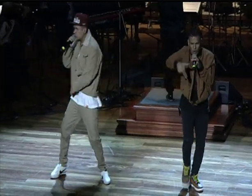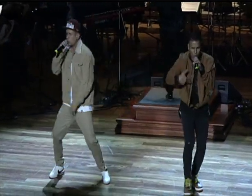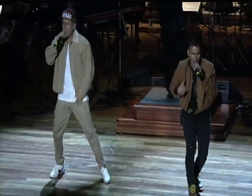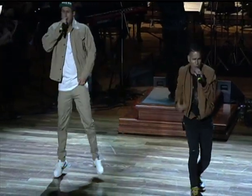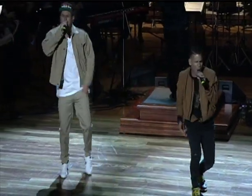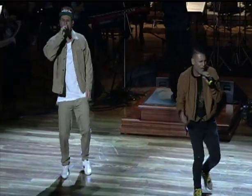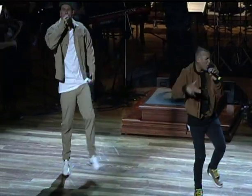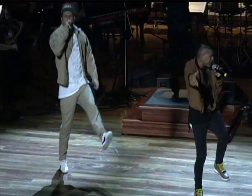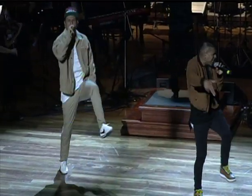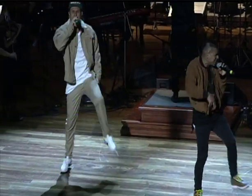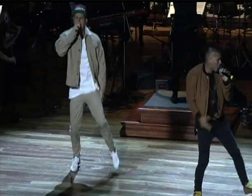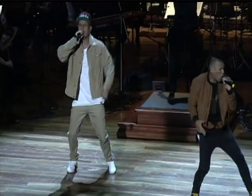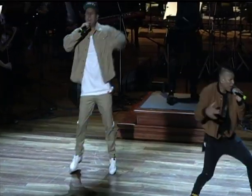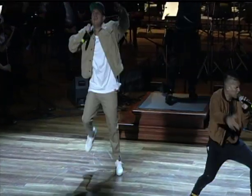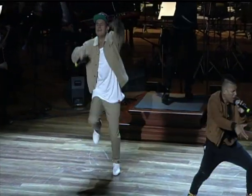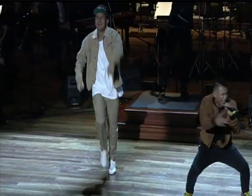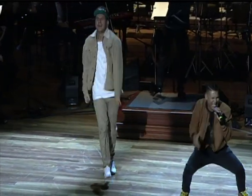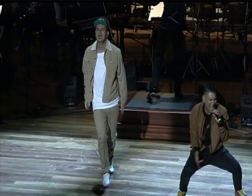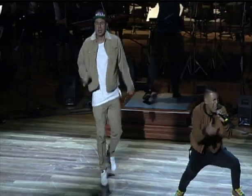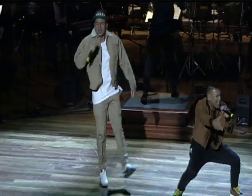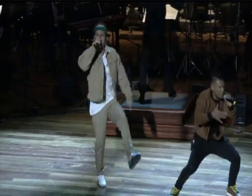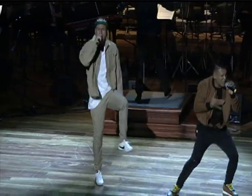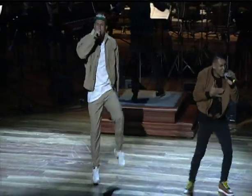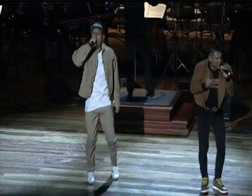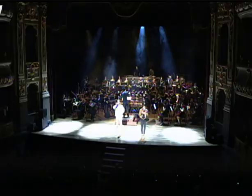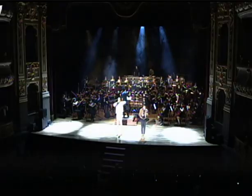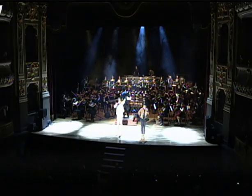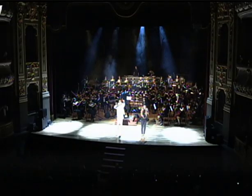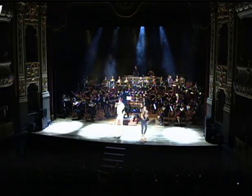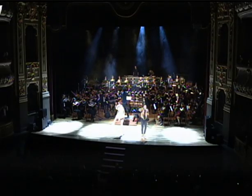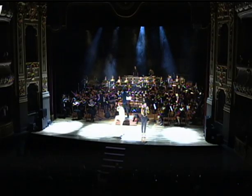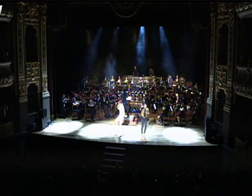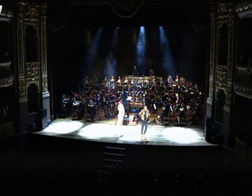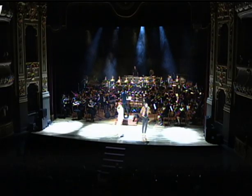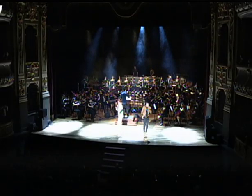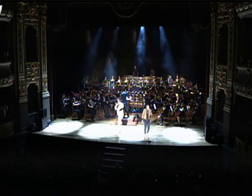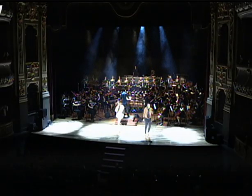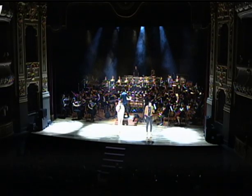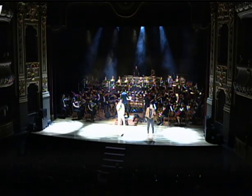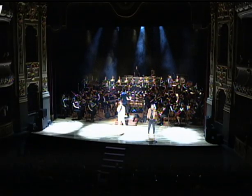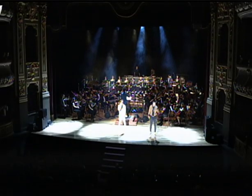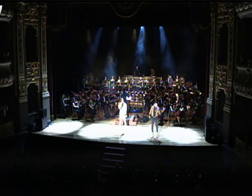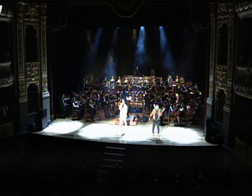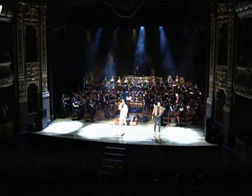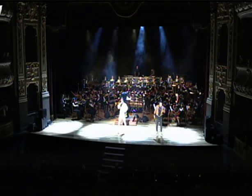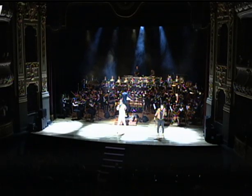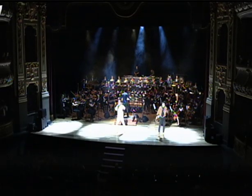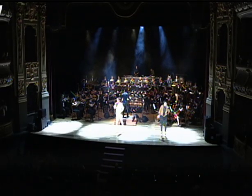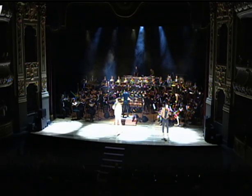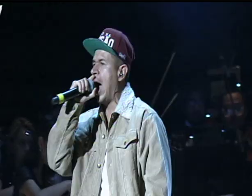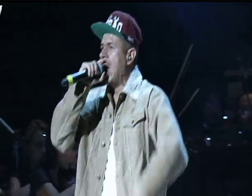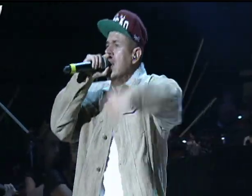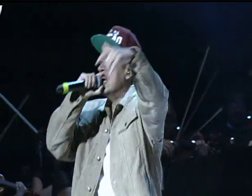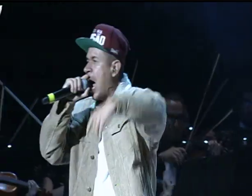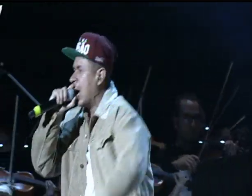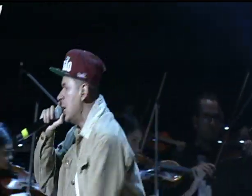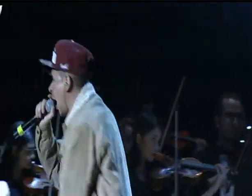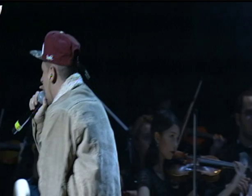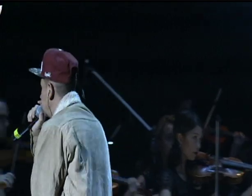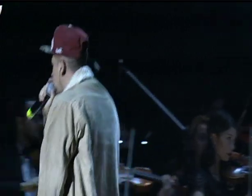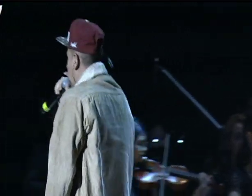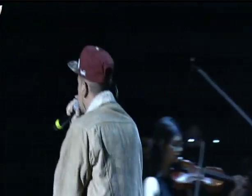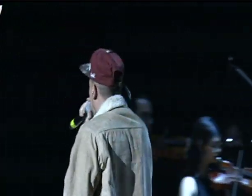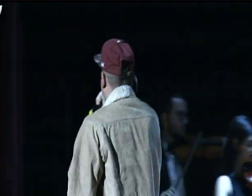sido. Soy un vivo ahí que no tiene vivo, conquisto la calle, el arte de vicio. Sacudimos a toda hora,